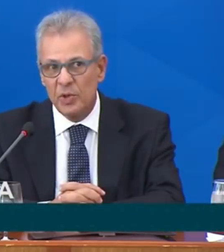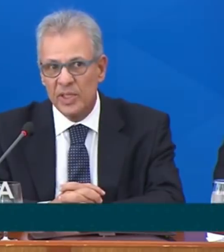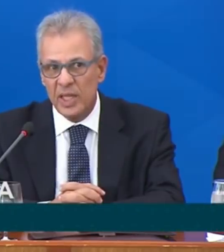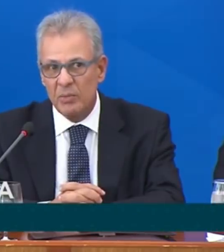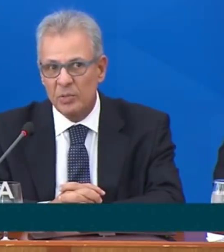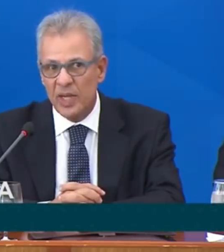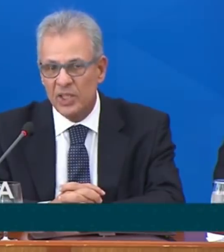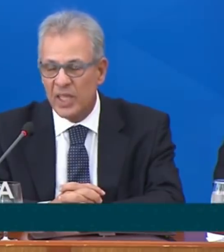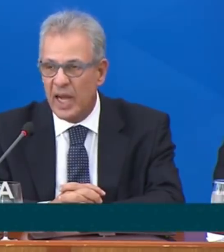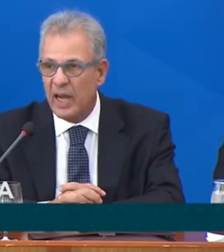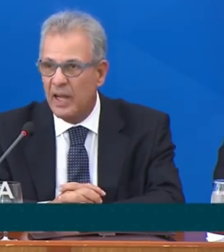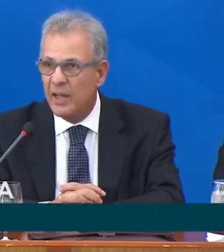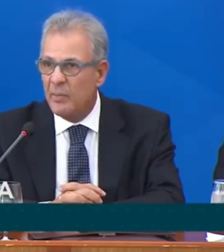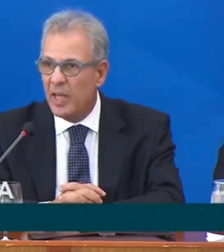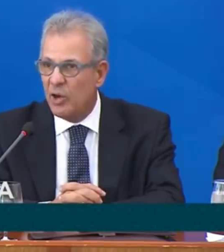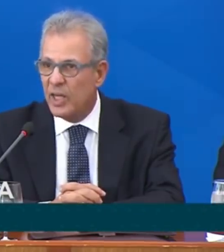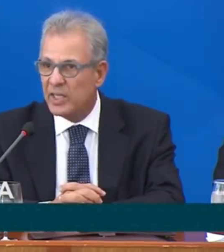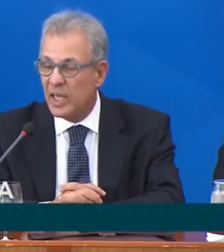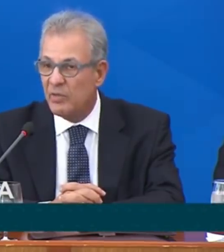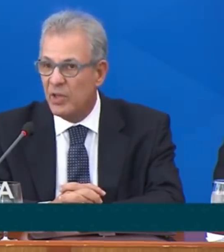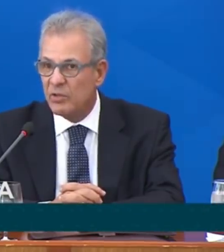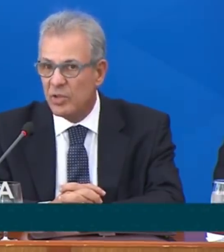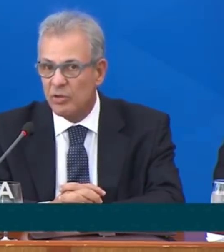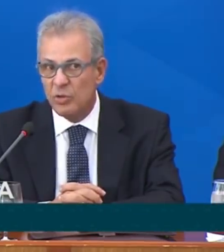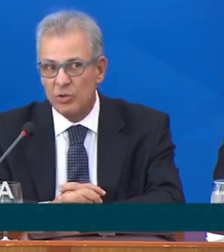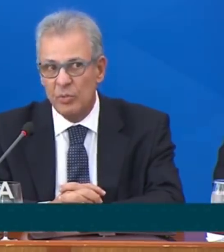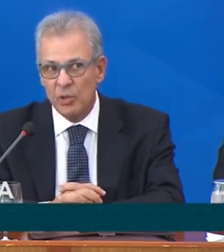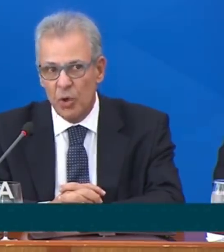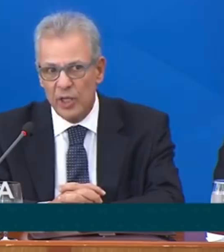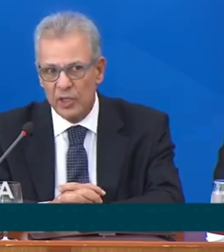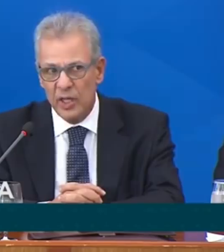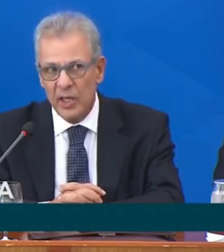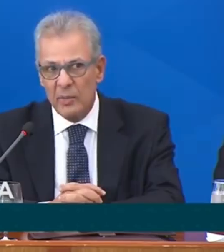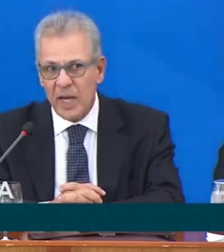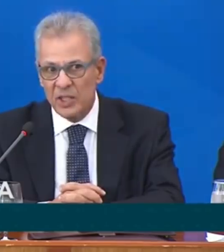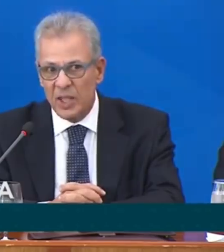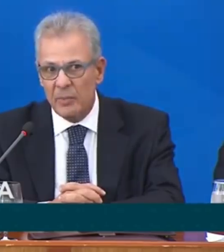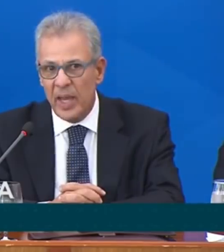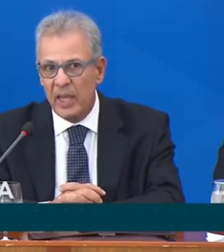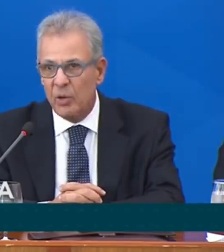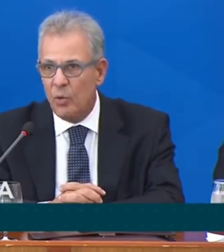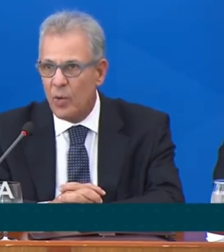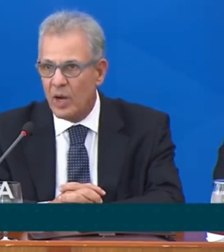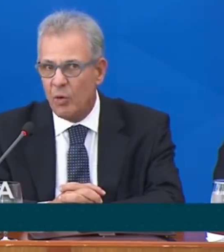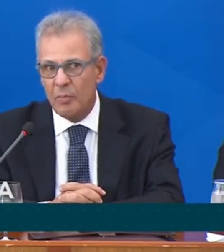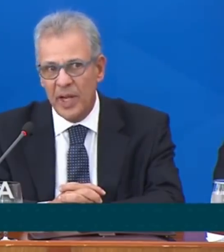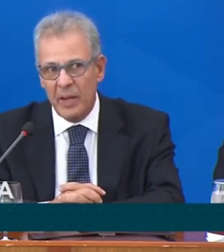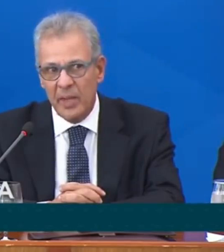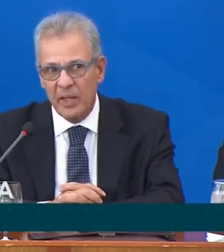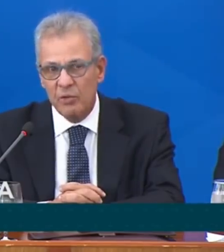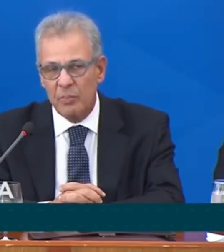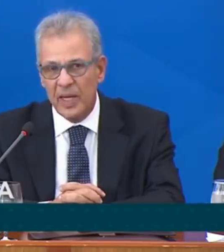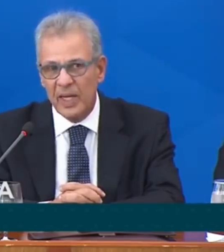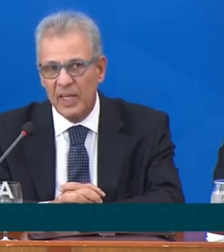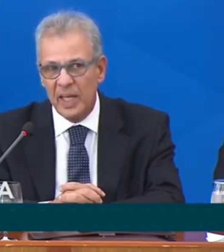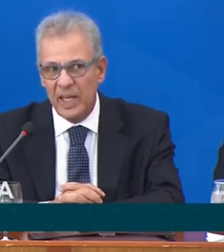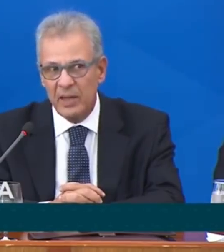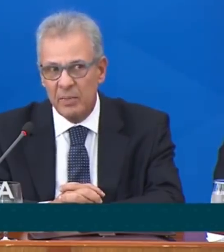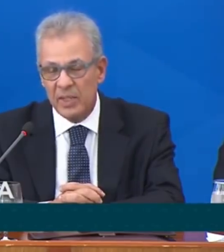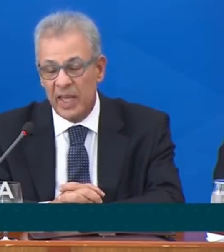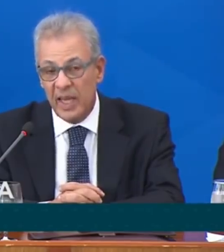nós possamos prestar melhores serviços aos consumidores, mas também um acompanhamento para